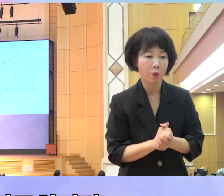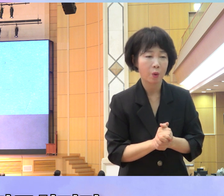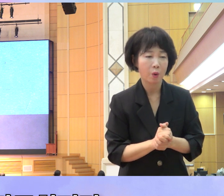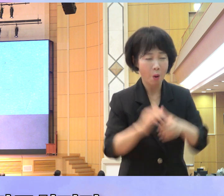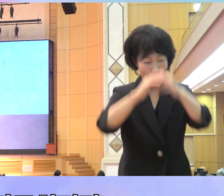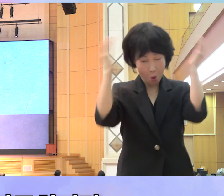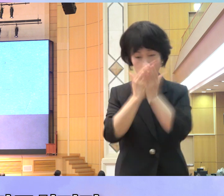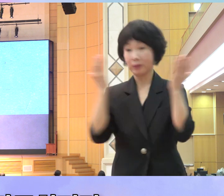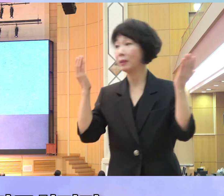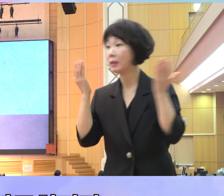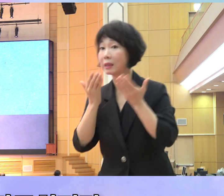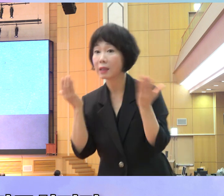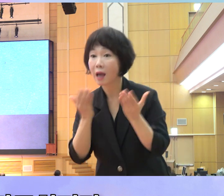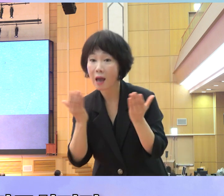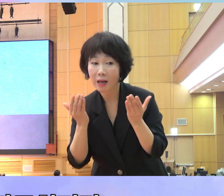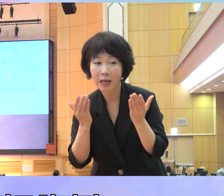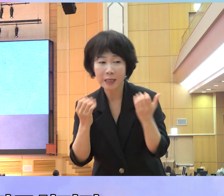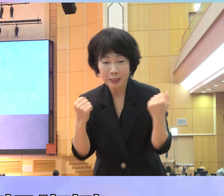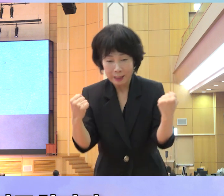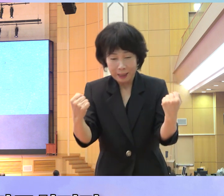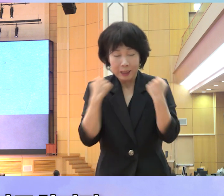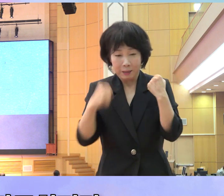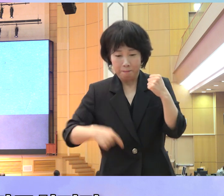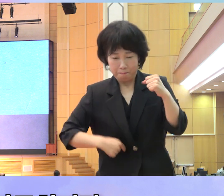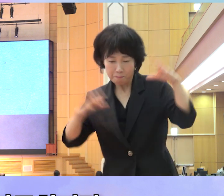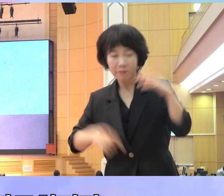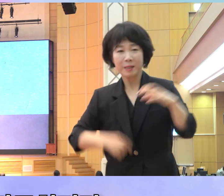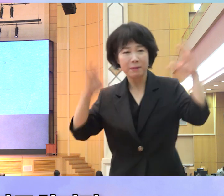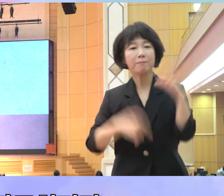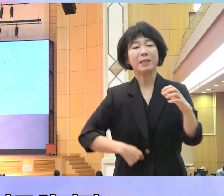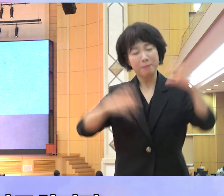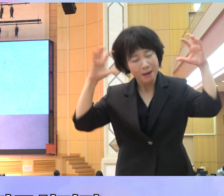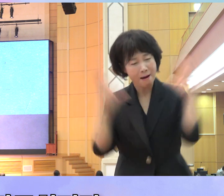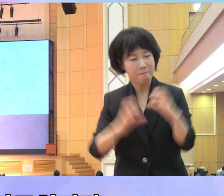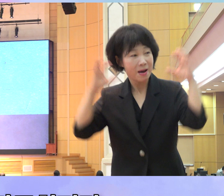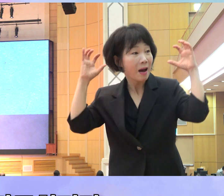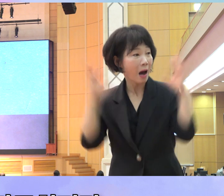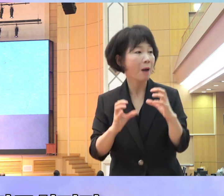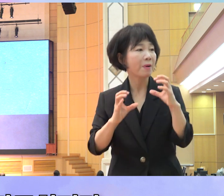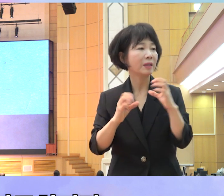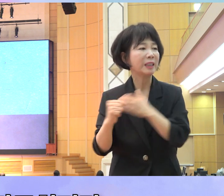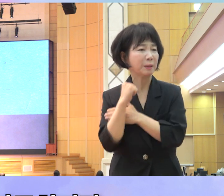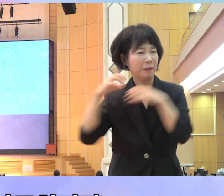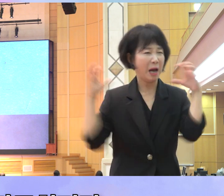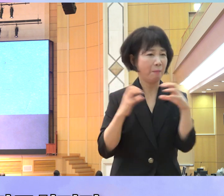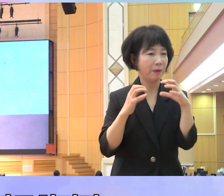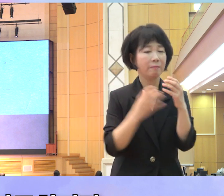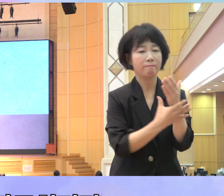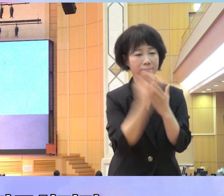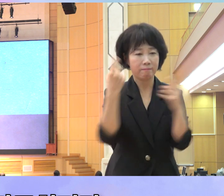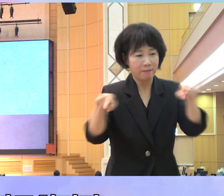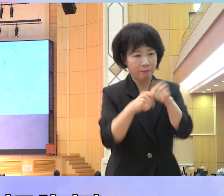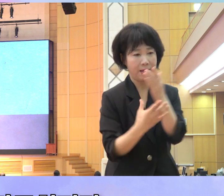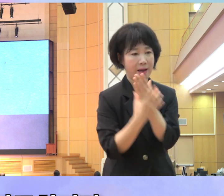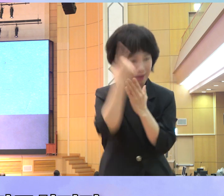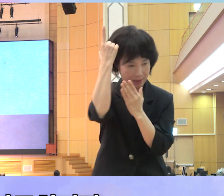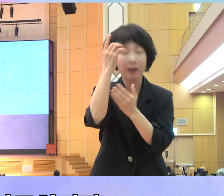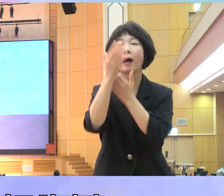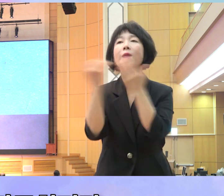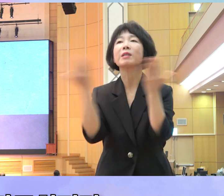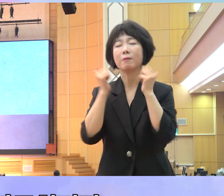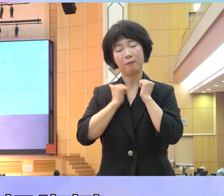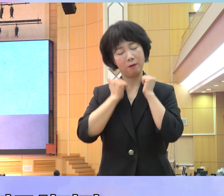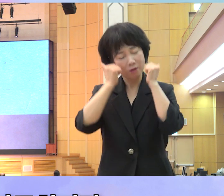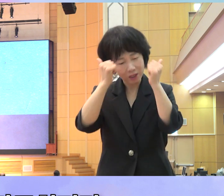일을 하던 간에 힘을 합하여서 합력해서 협력해서 동력해서 주의